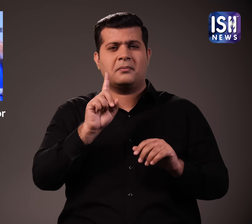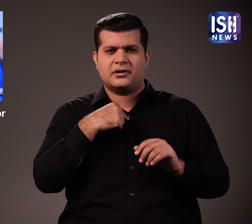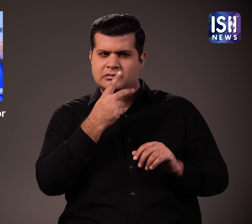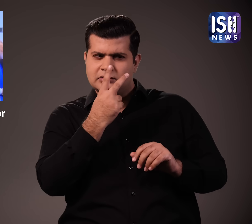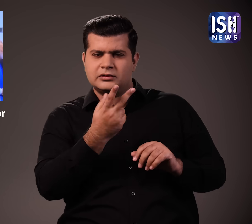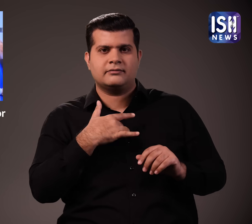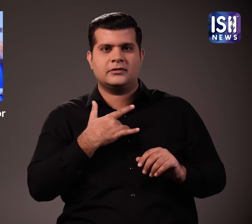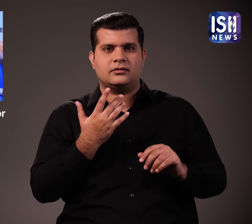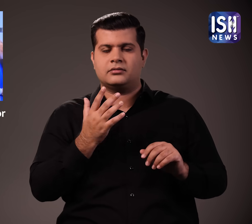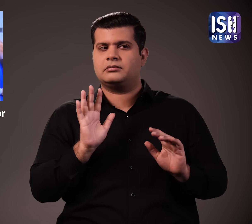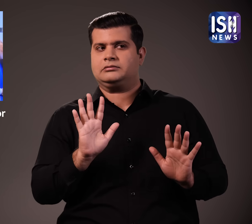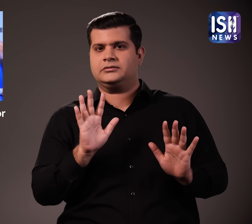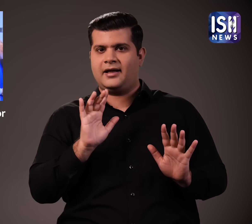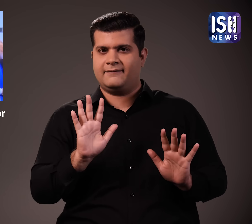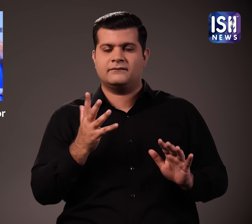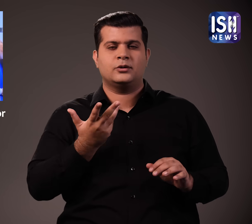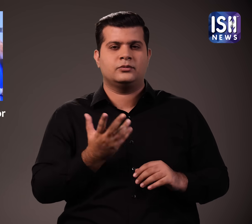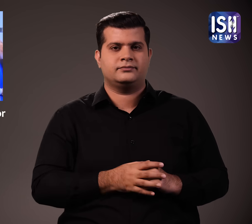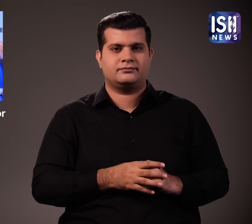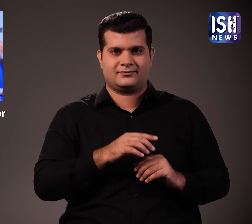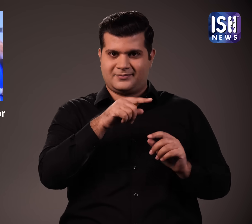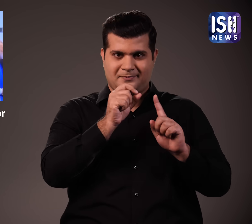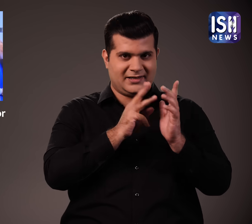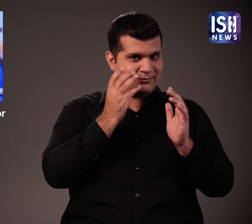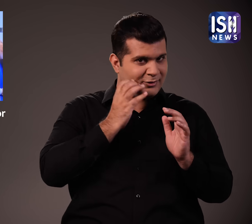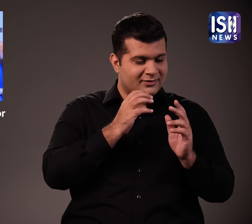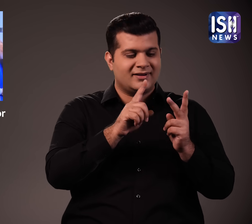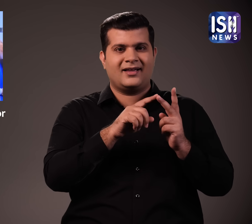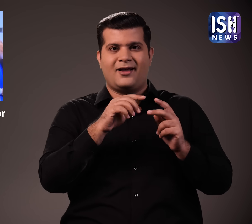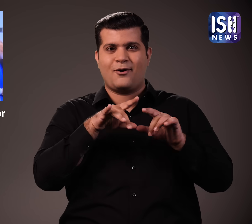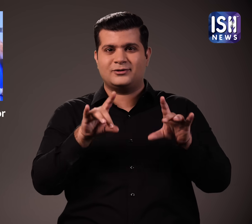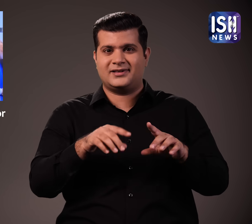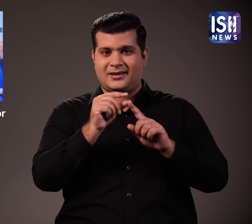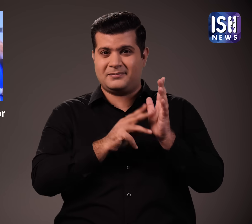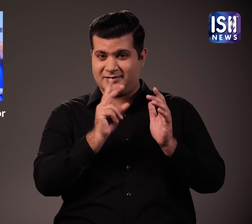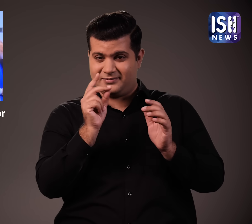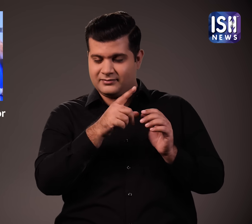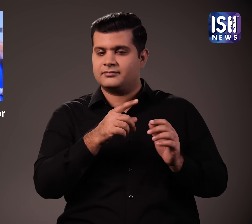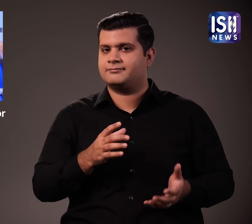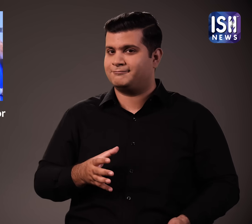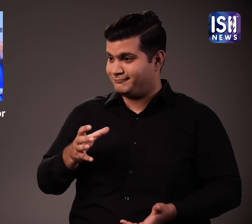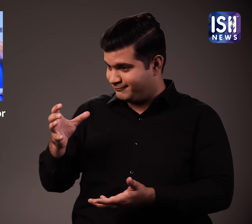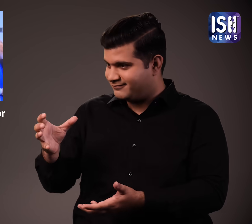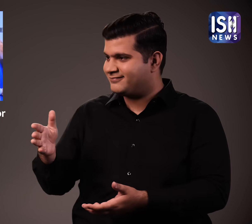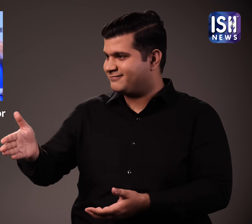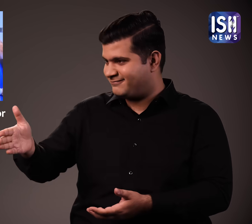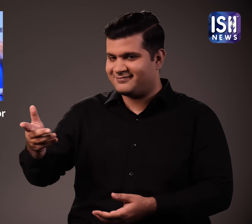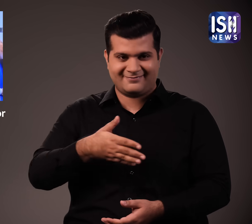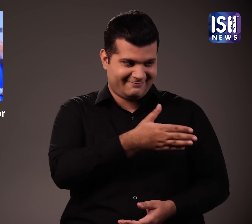और ये वास्ता में थोड़ा अश्चरेजनक था प्रधान मंत्री मोदी और आस्ट्रलियाई डेपिटी पिम ने कमिन्स को विश्व कप ट्रोफी सौपी और फिर